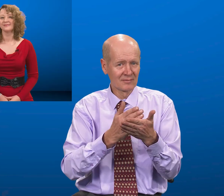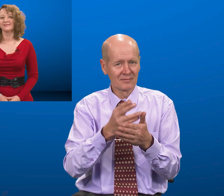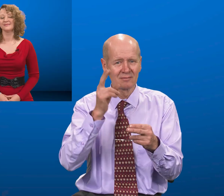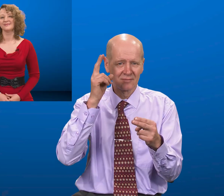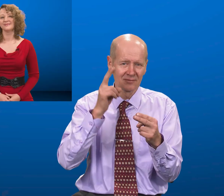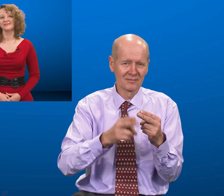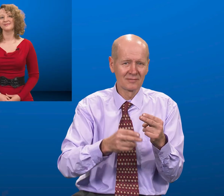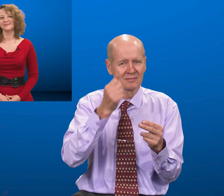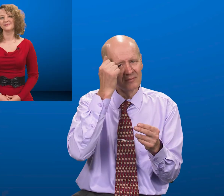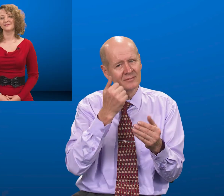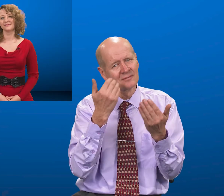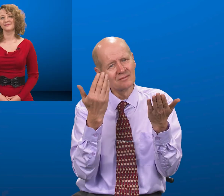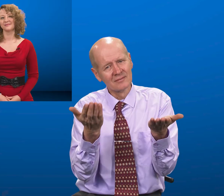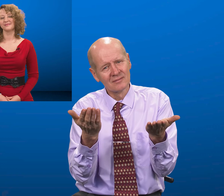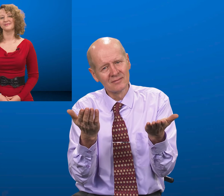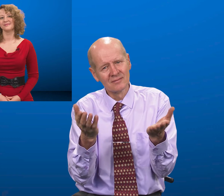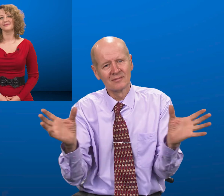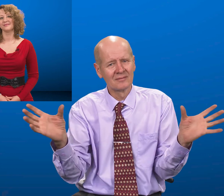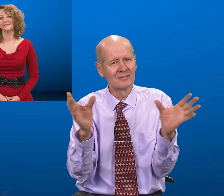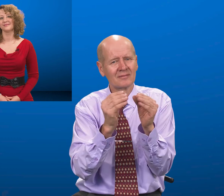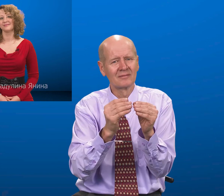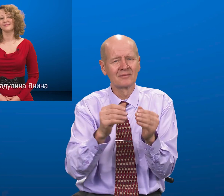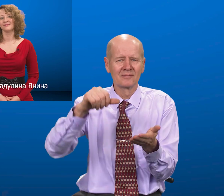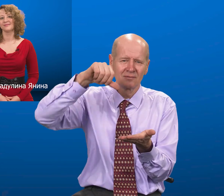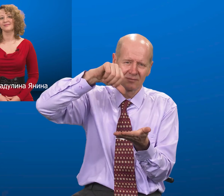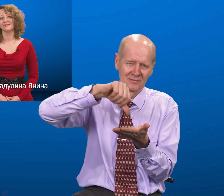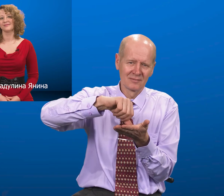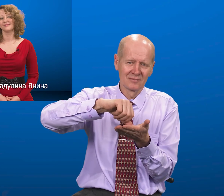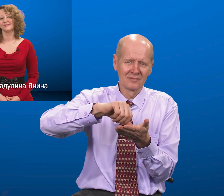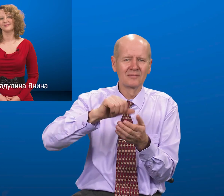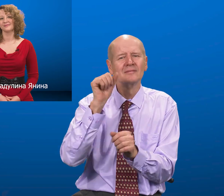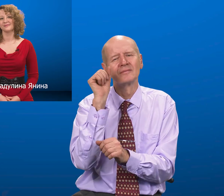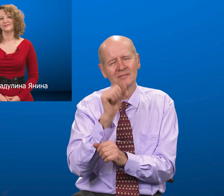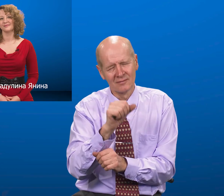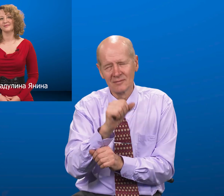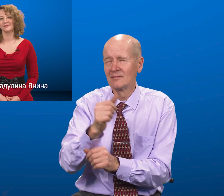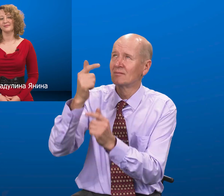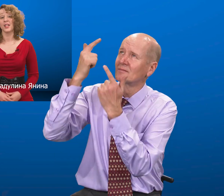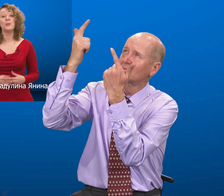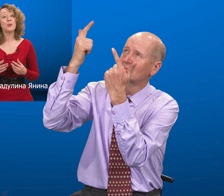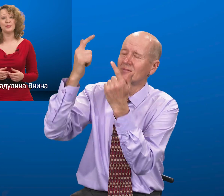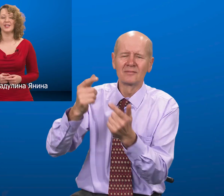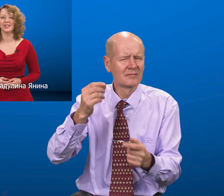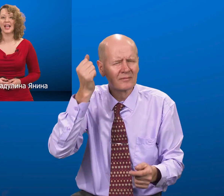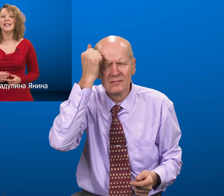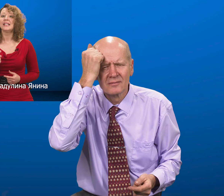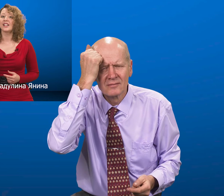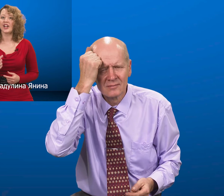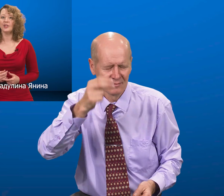На этом наше утреннее служение завершается. Благодарим вас за совместное участие в таком поклонении. И